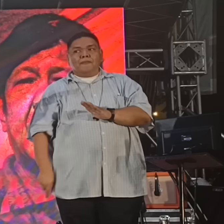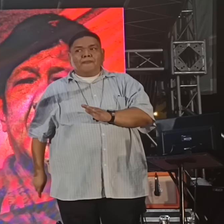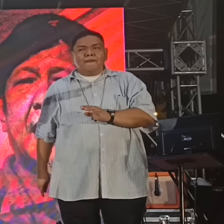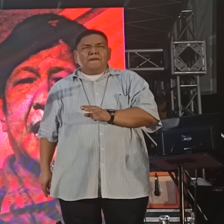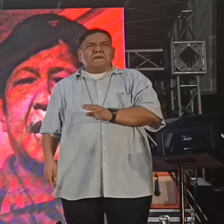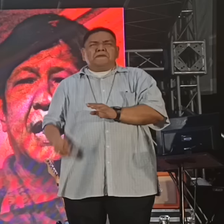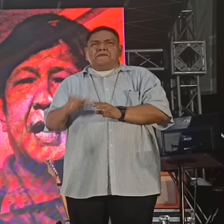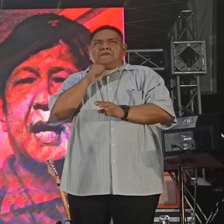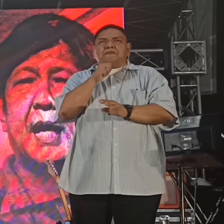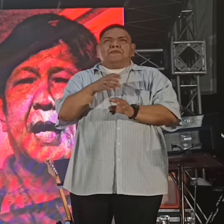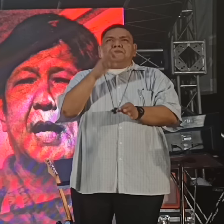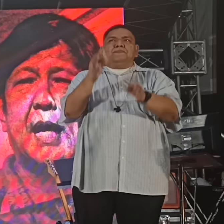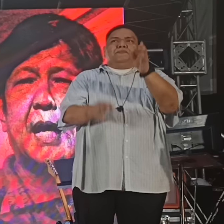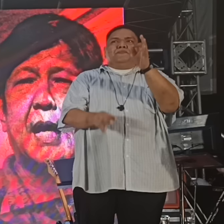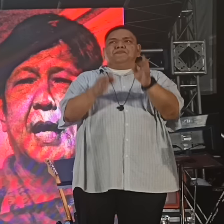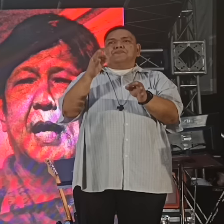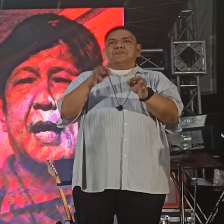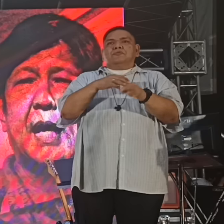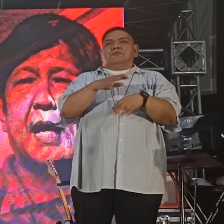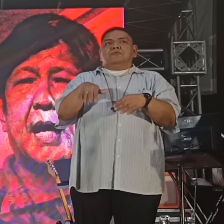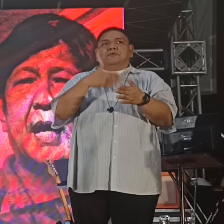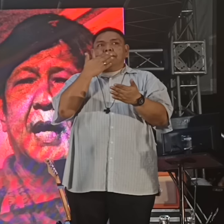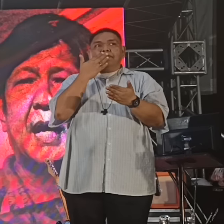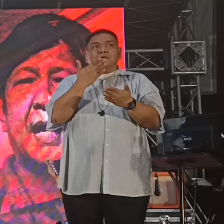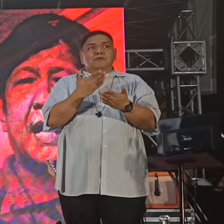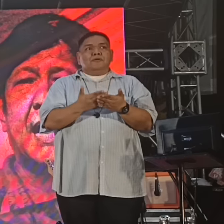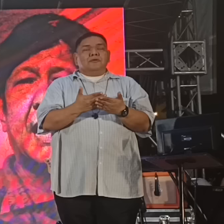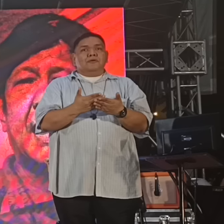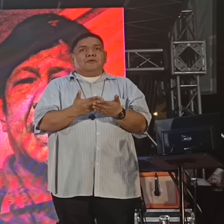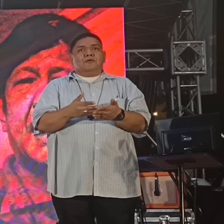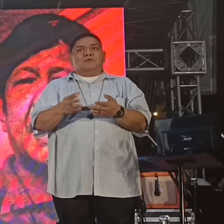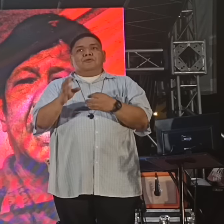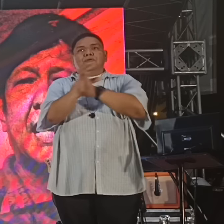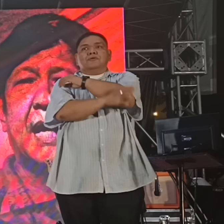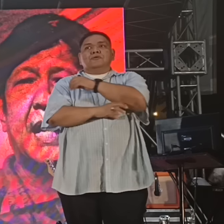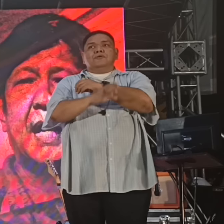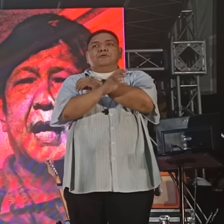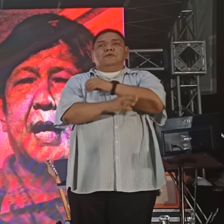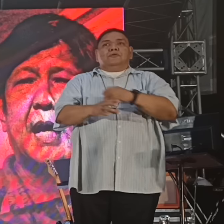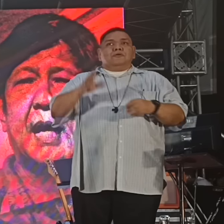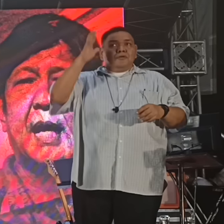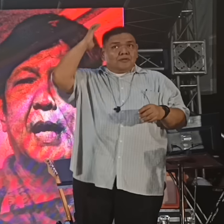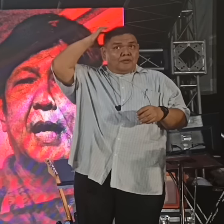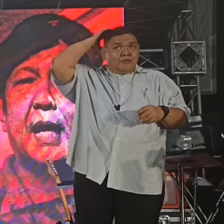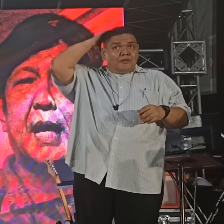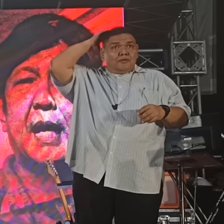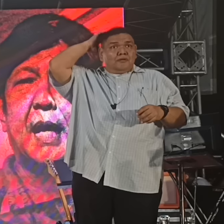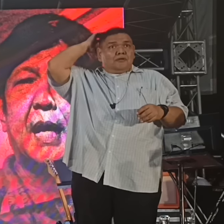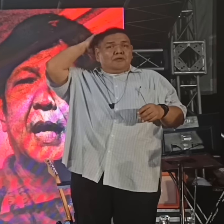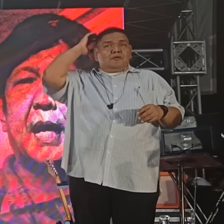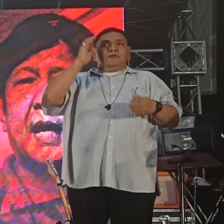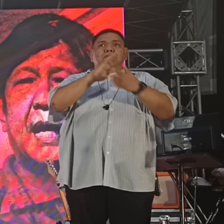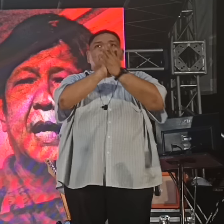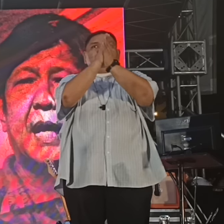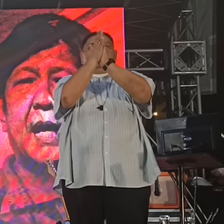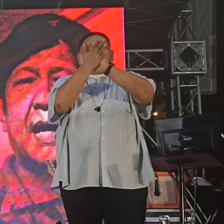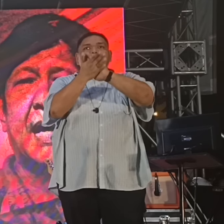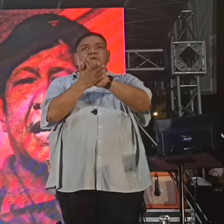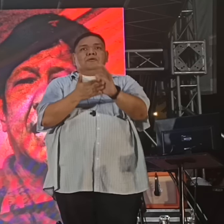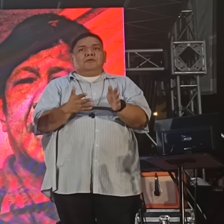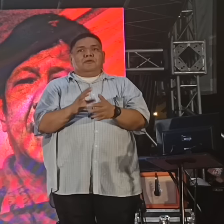Hindi makatarungan ang ginawa sa inyo dahil mabubuti kayong mamamayan ng Davao City at peaceful member